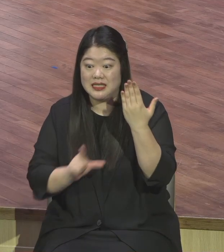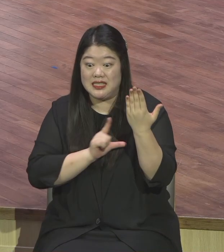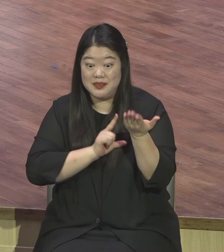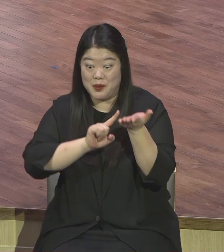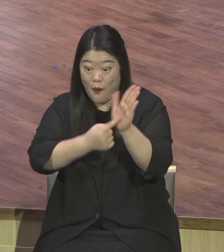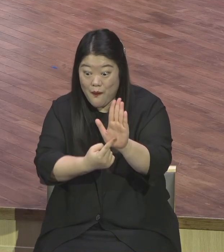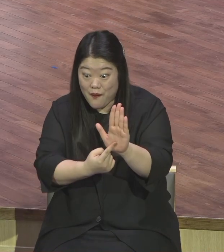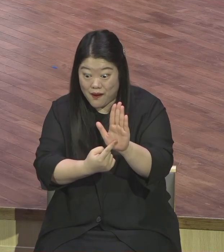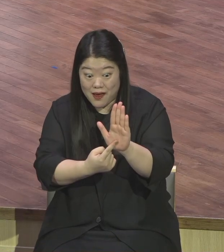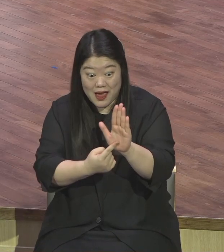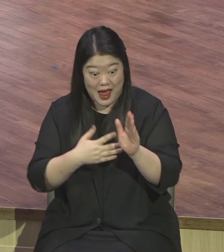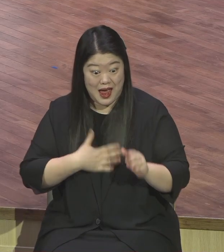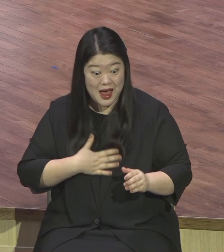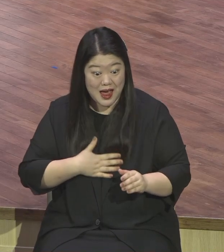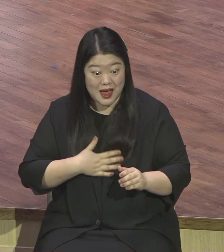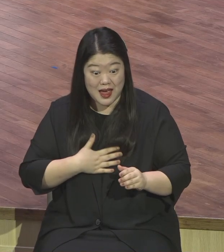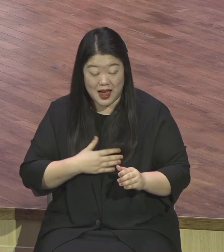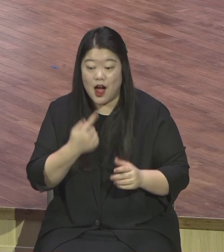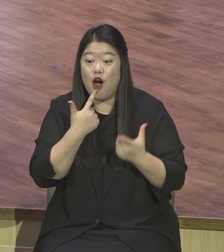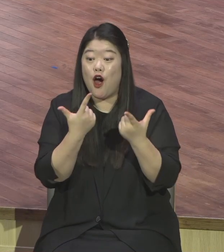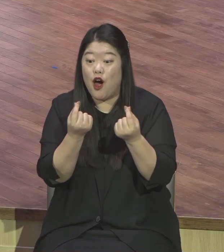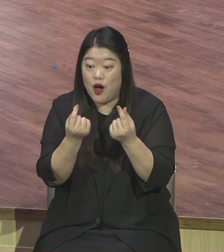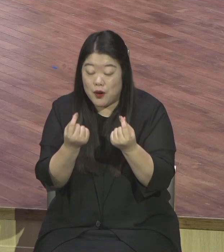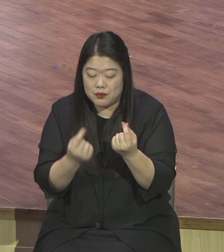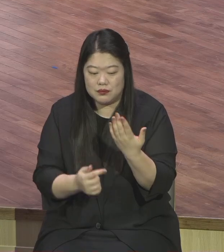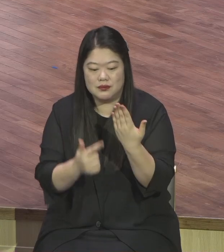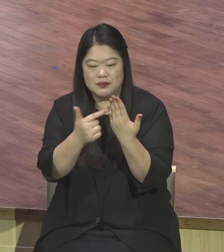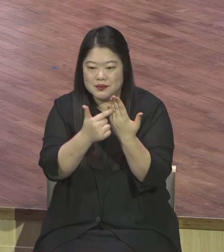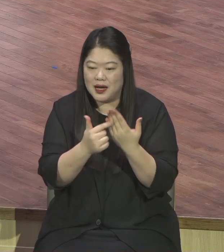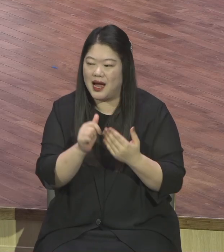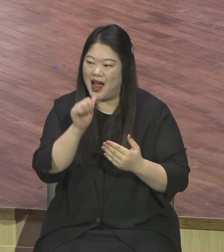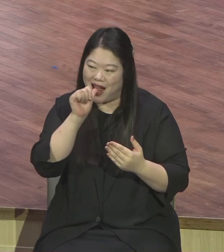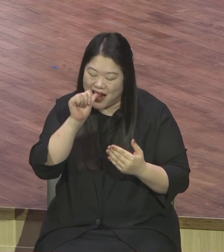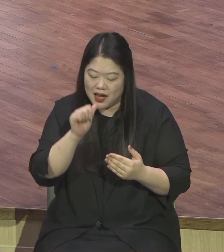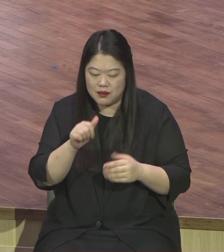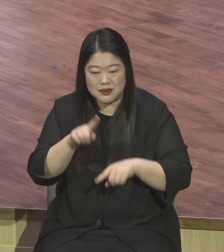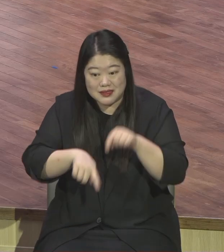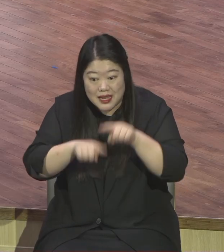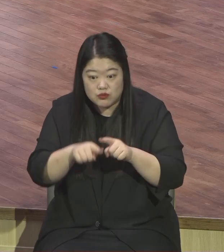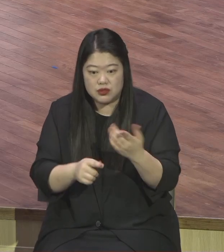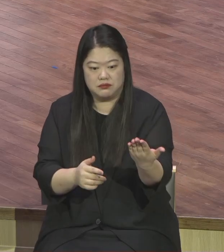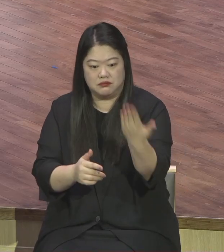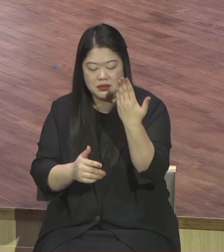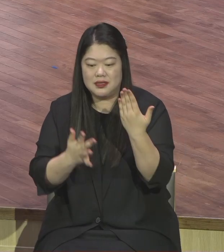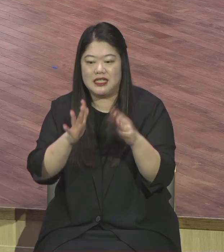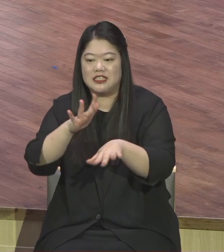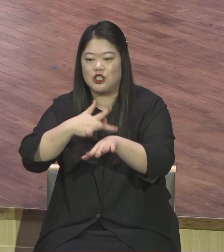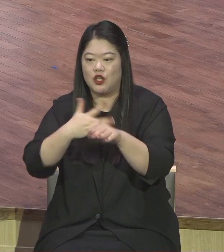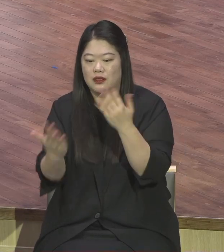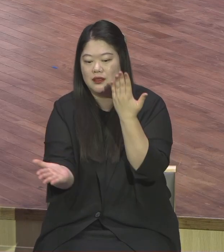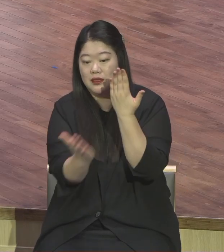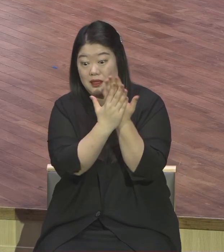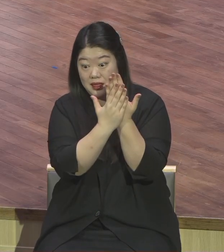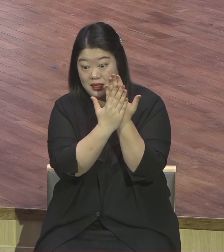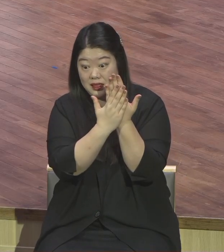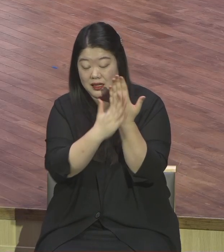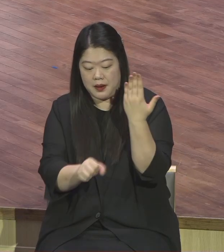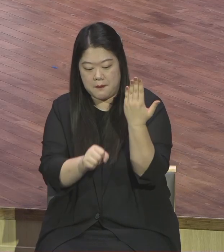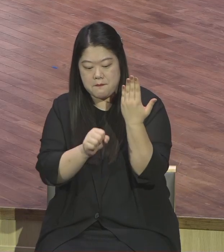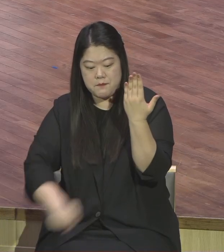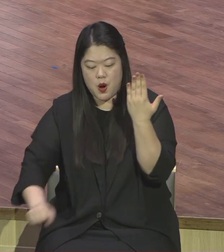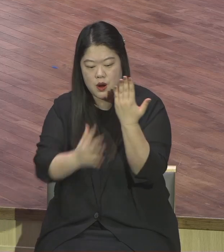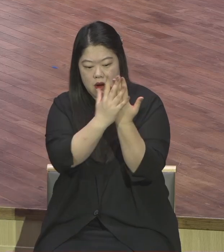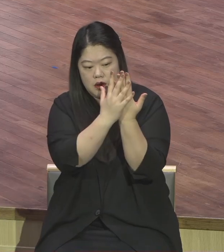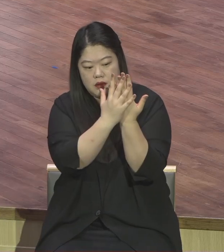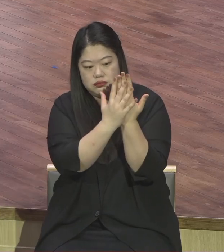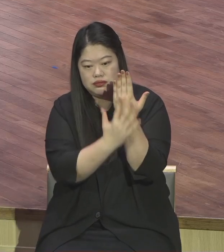쫙 당기면 현판의 글씨라든가 동상의 모습이 쫙 그렇게 나오는 것처럼 그걸